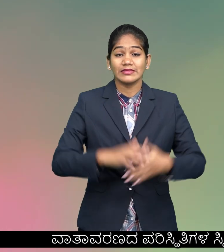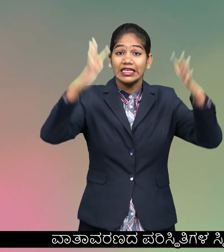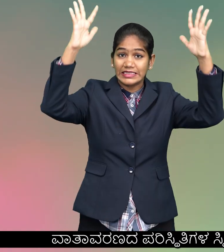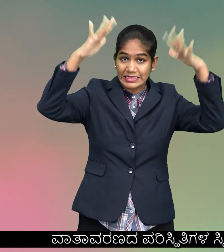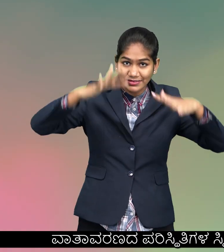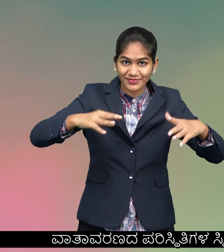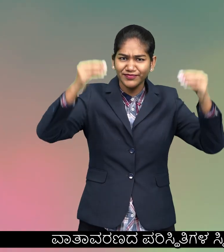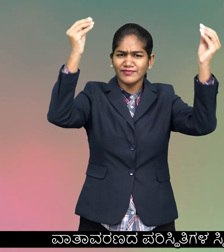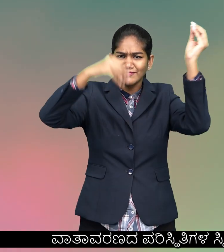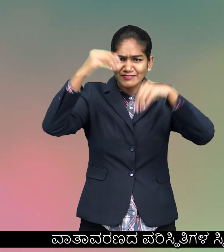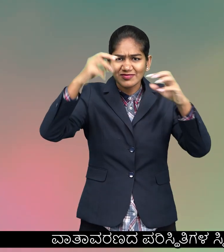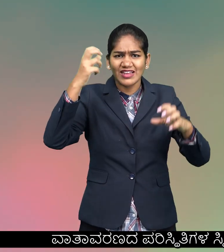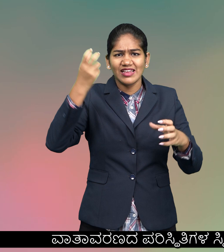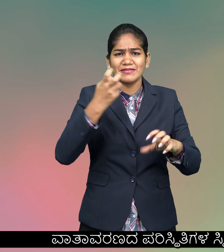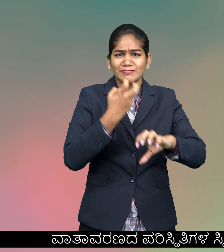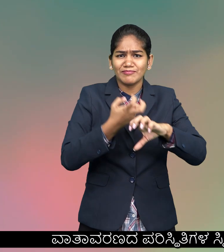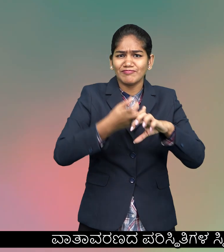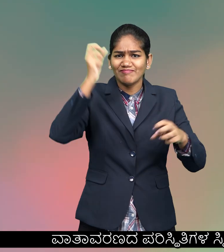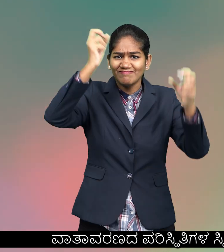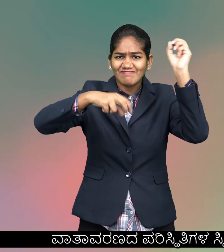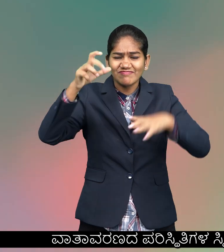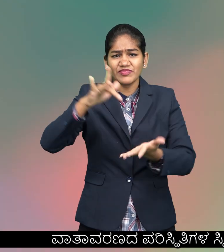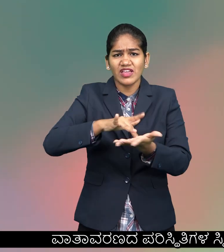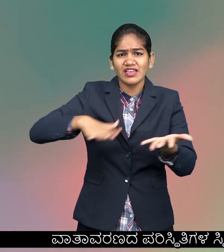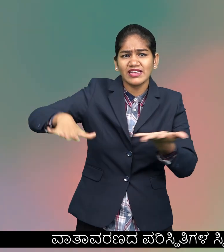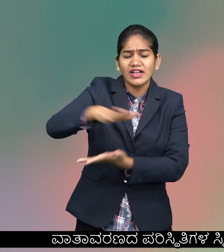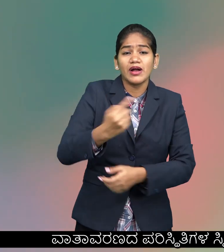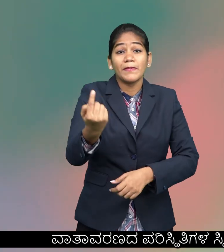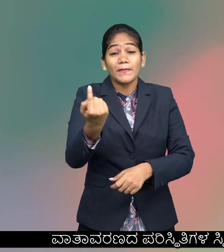ವಾತಾವರಣದ ಪರಿಸ್ಥಿತಿಗಳ ಸ್ಥಿತಿಯು ಹವಾಮಾನವನ್ನು ಸೂಚಿಸುತ್ತದೆ.